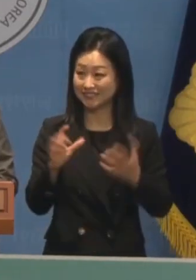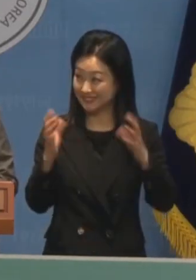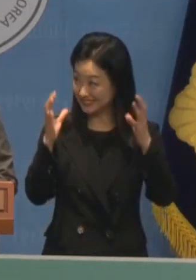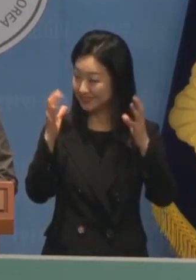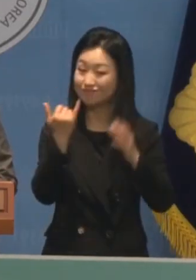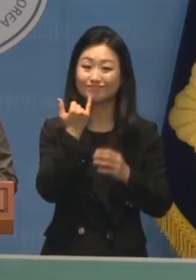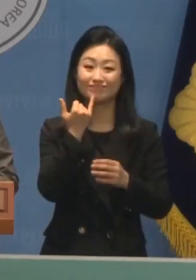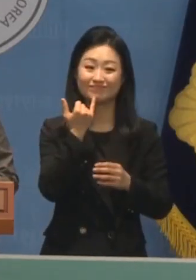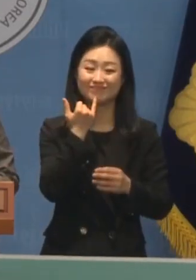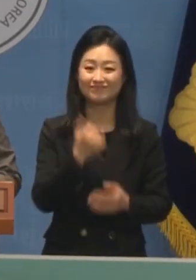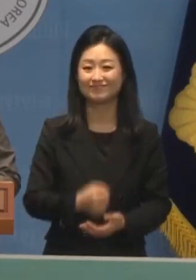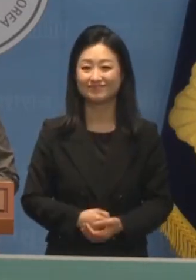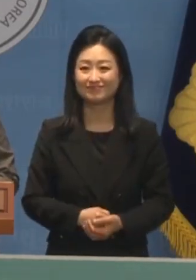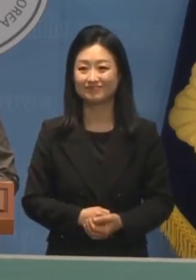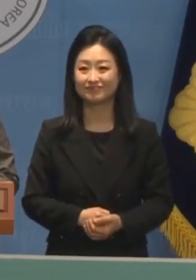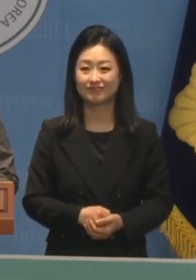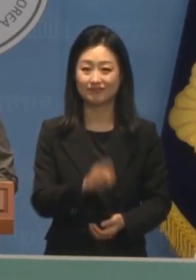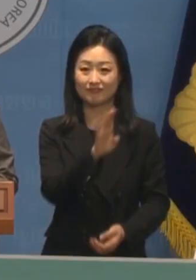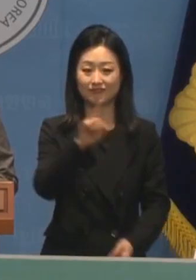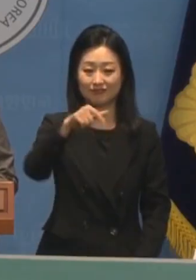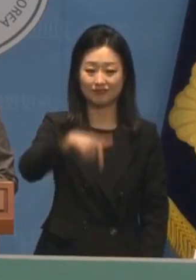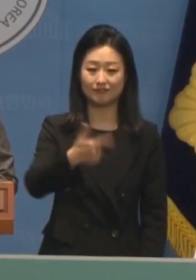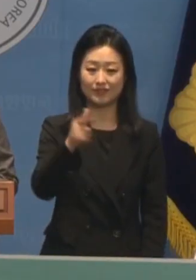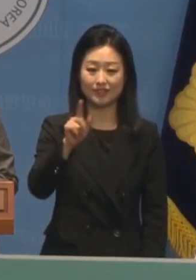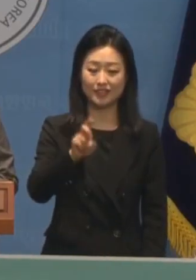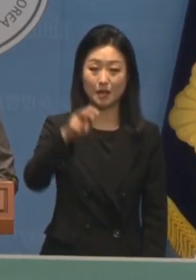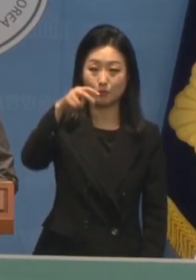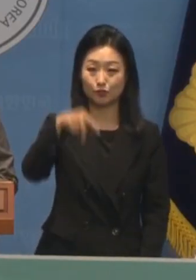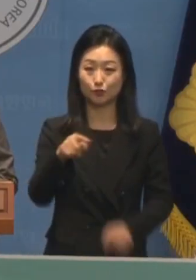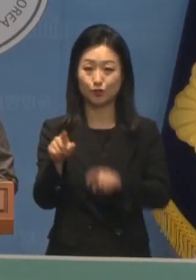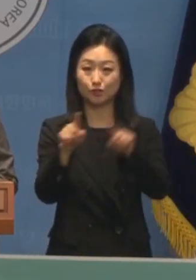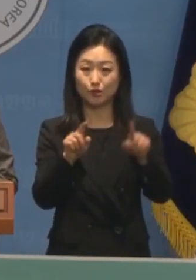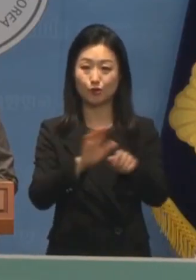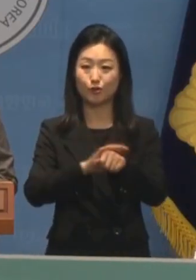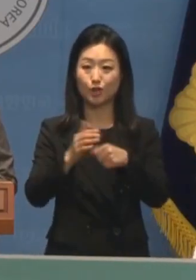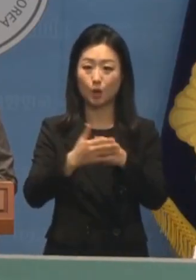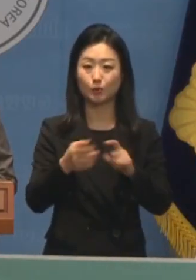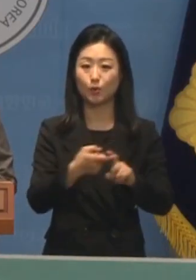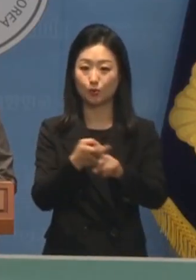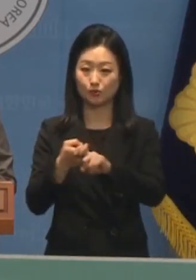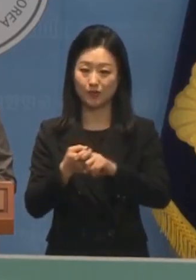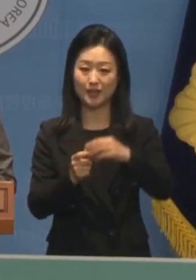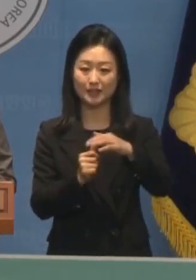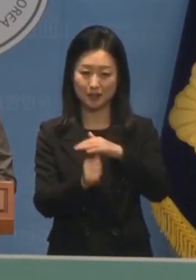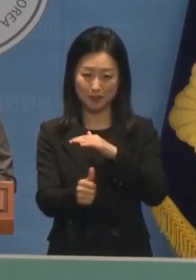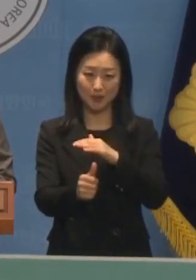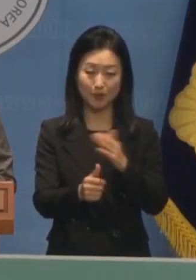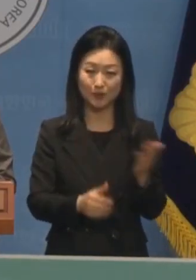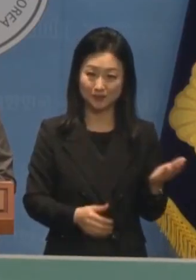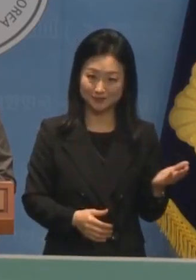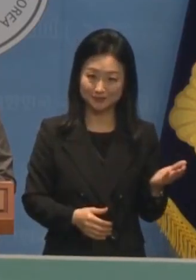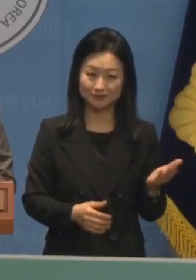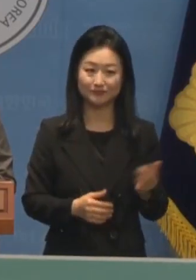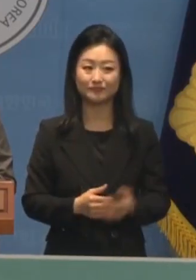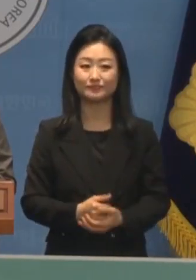좋겠습니다. 박남수 전국협동조합협의회 상임대표님 오셨습니다.